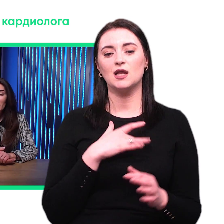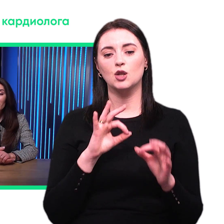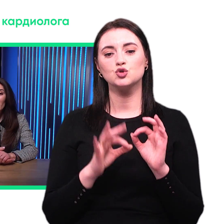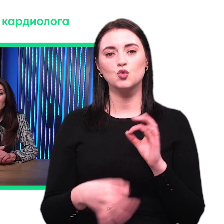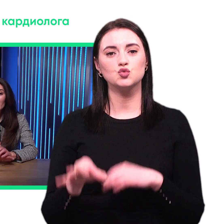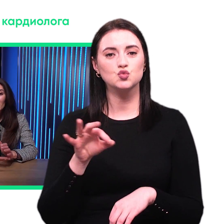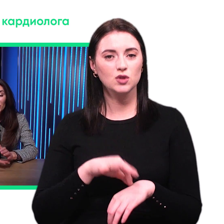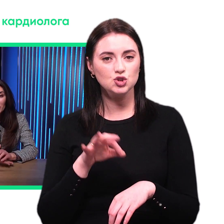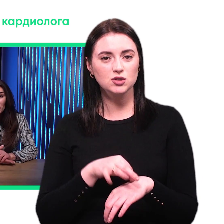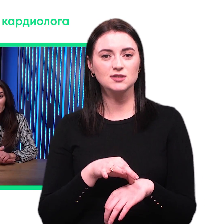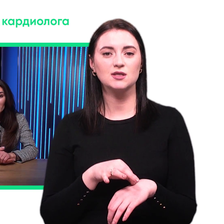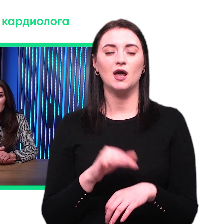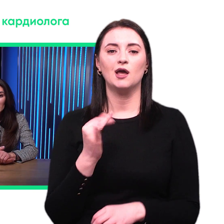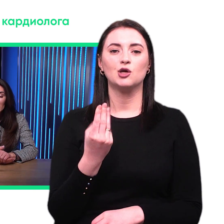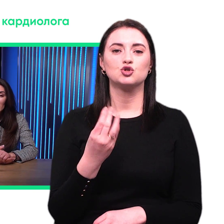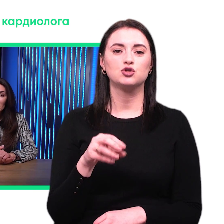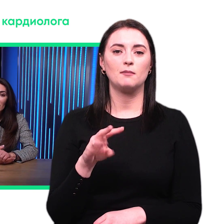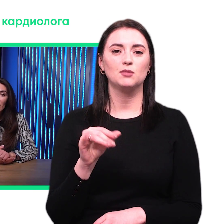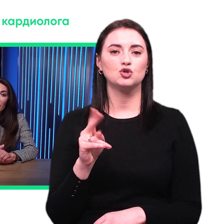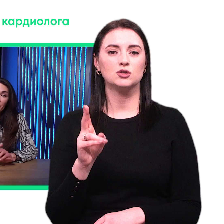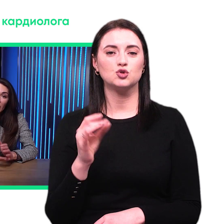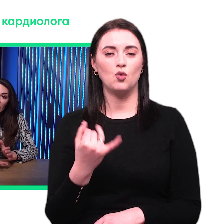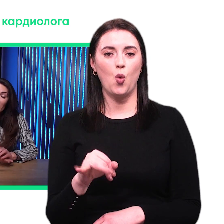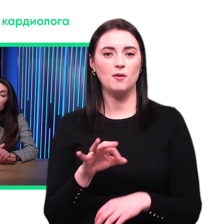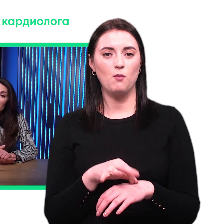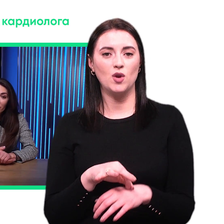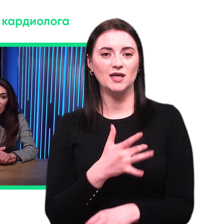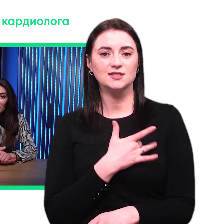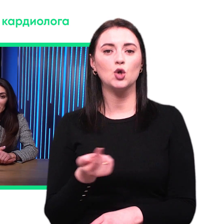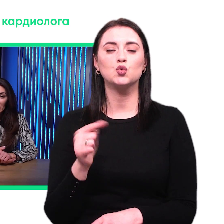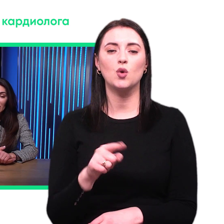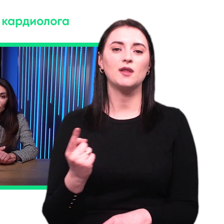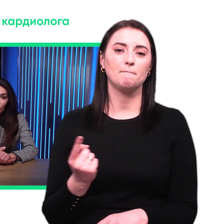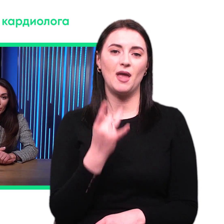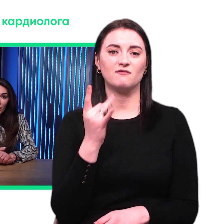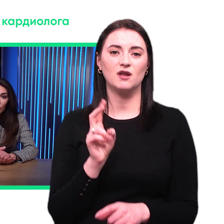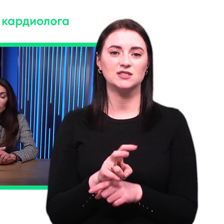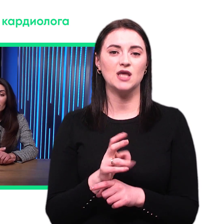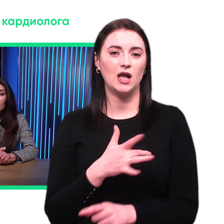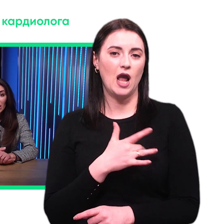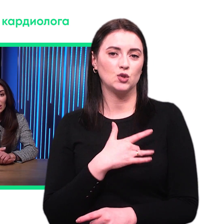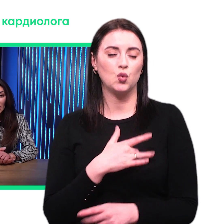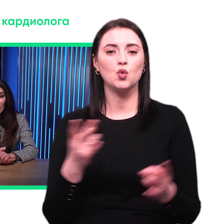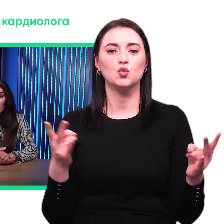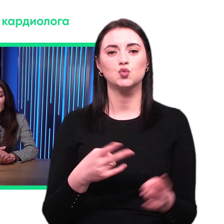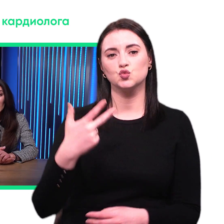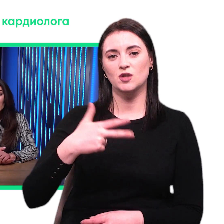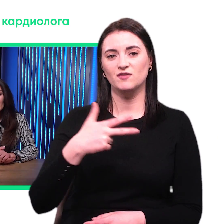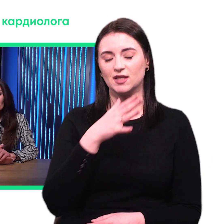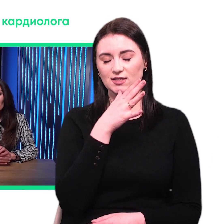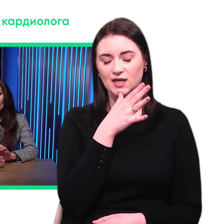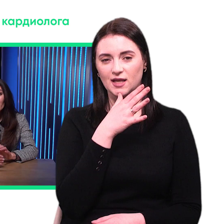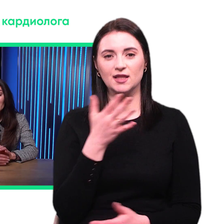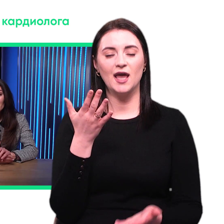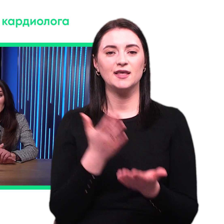сердечно-сосудистых заболеваний, ишемической болезни сердца. Тогда первый раз посетить кардиолога нужно в 30 лет.